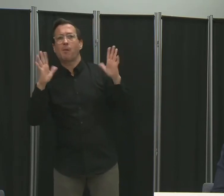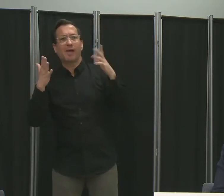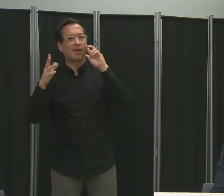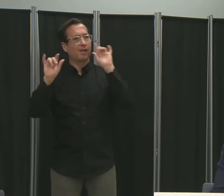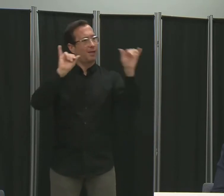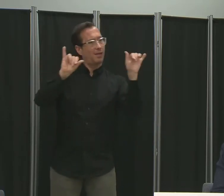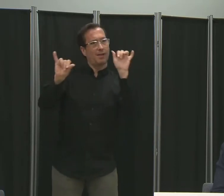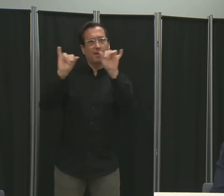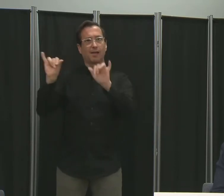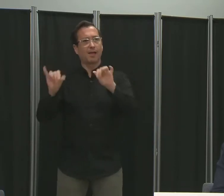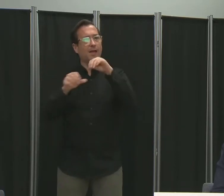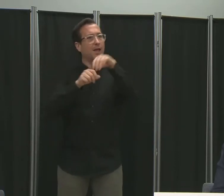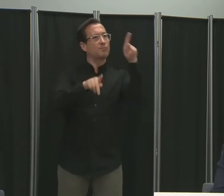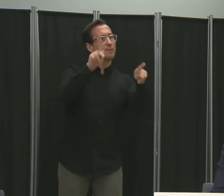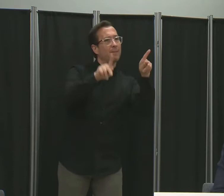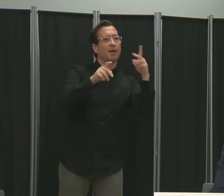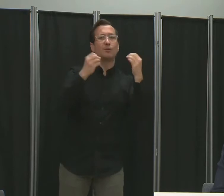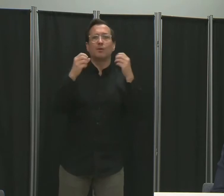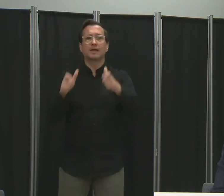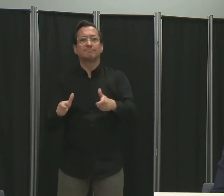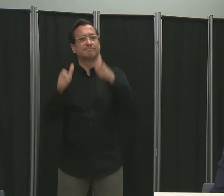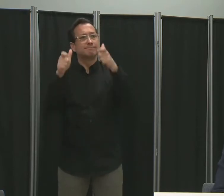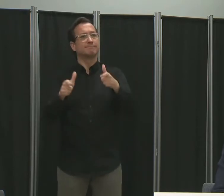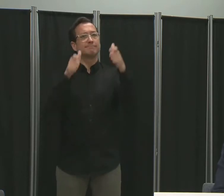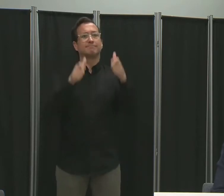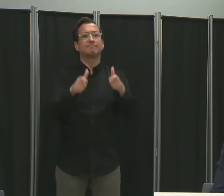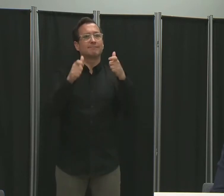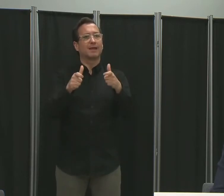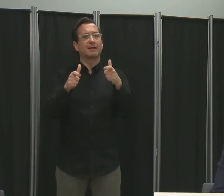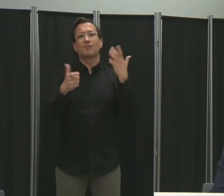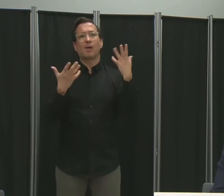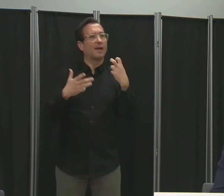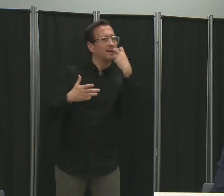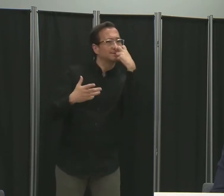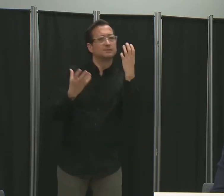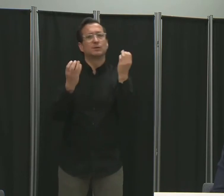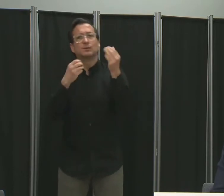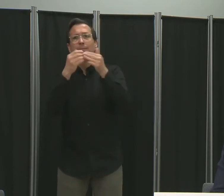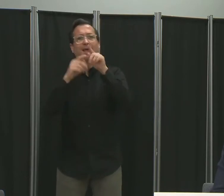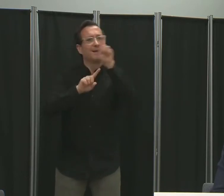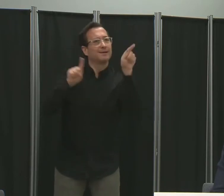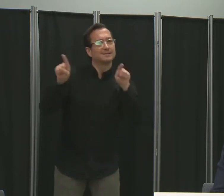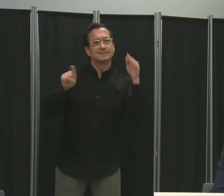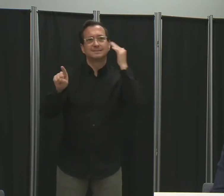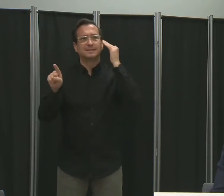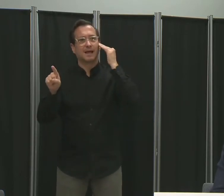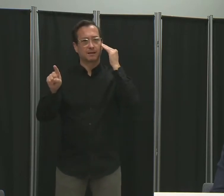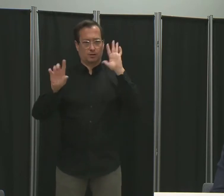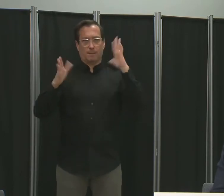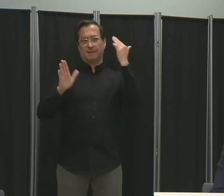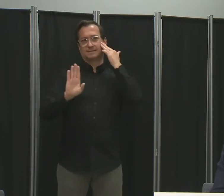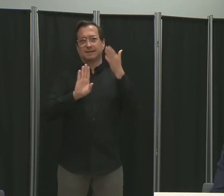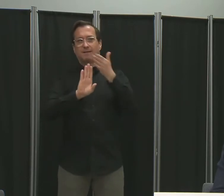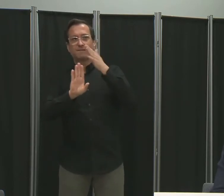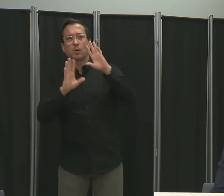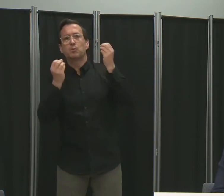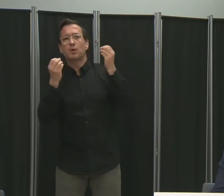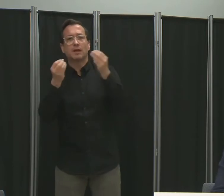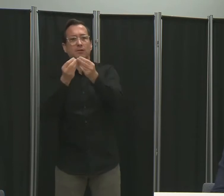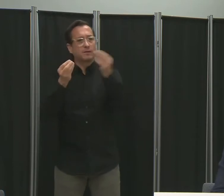pour mieux et les points chauds pour mieux comprendre la transmission actuelle sur l'île de montréal